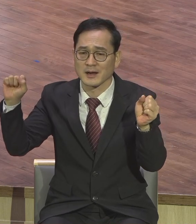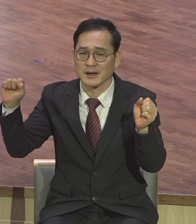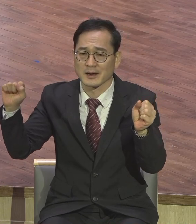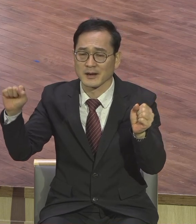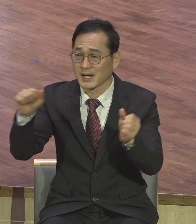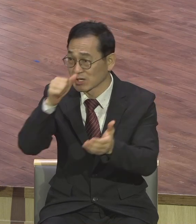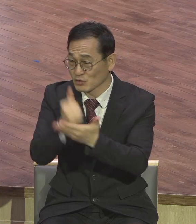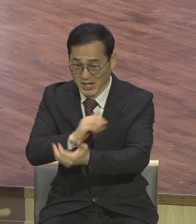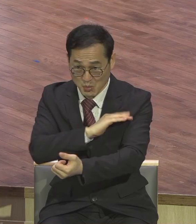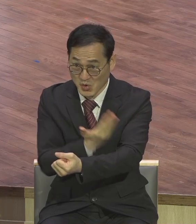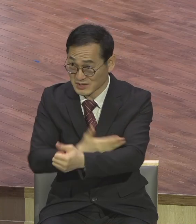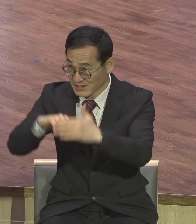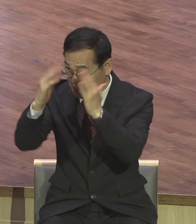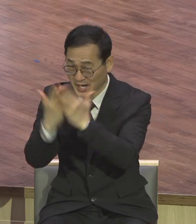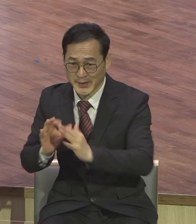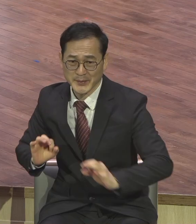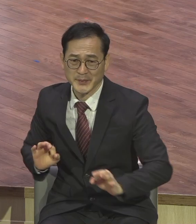해방.